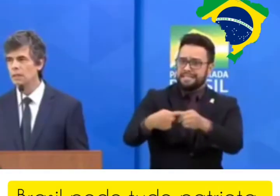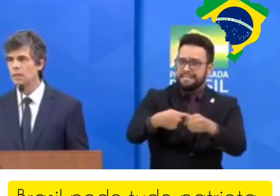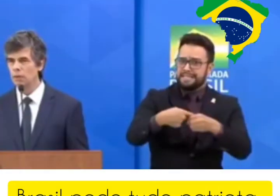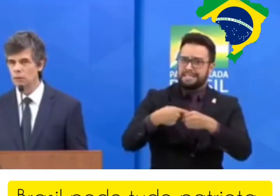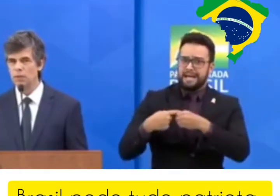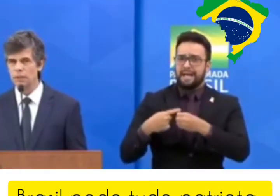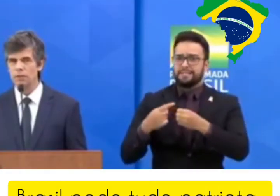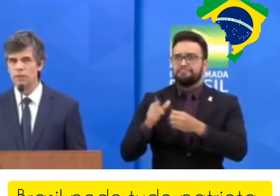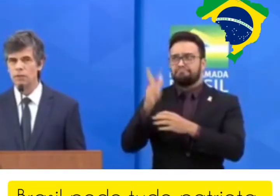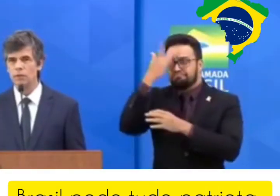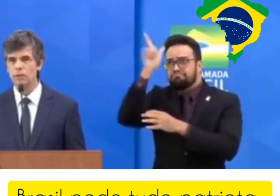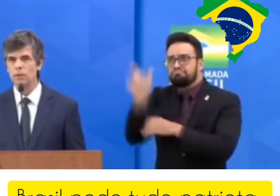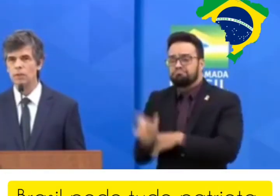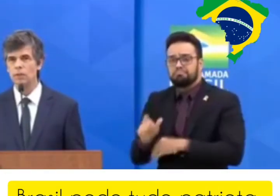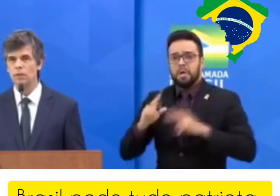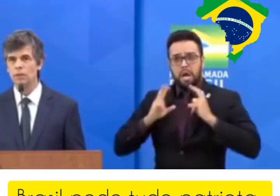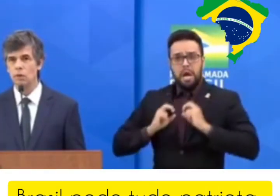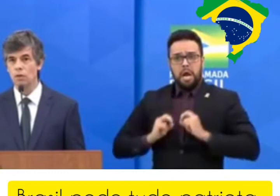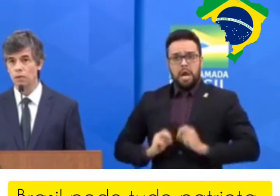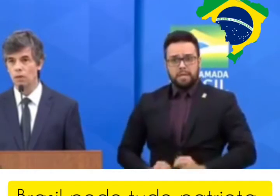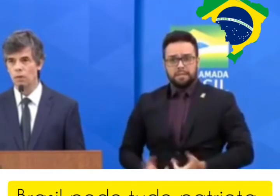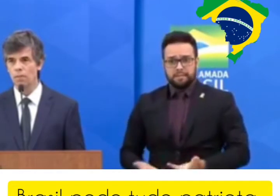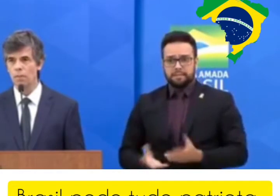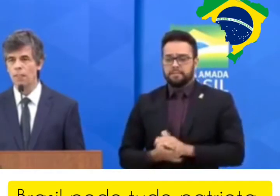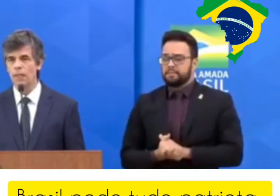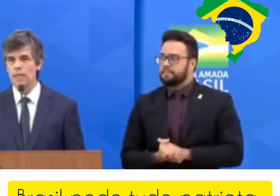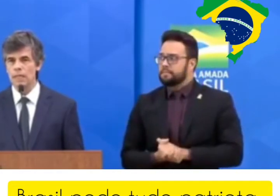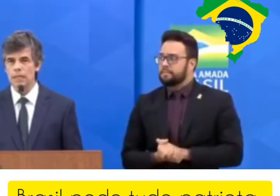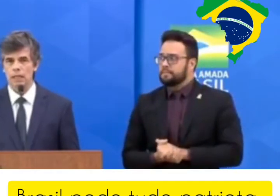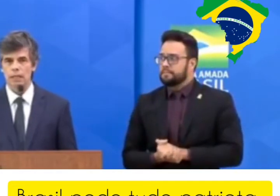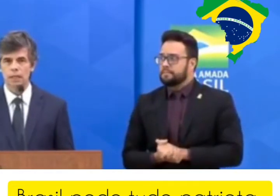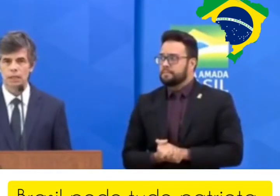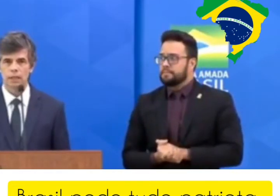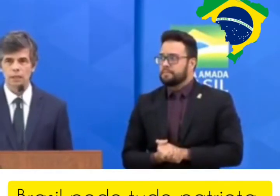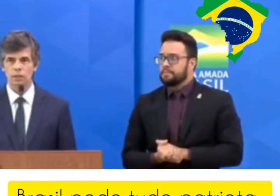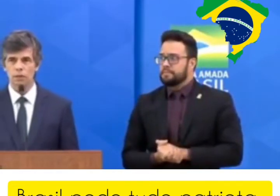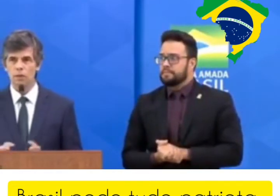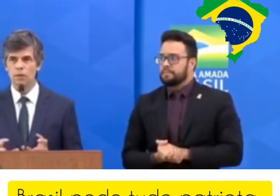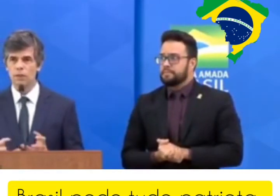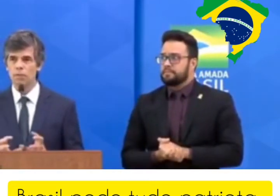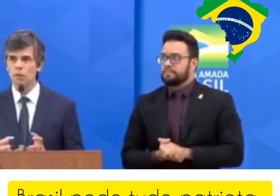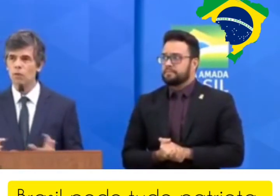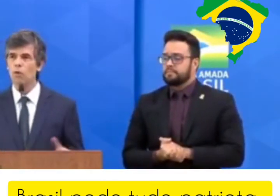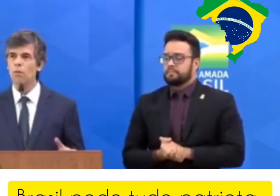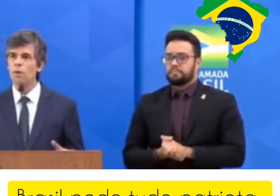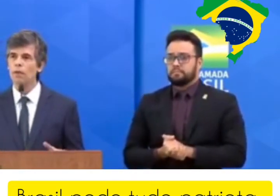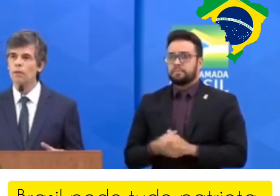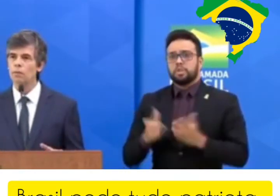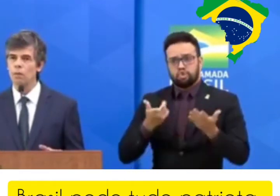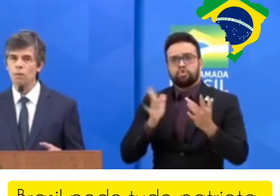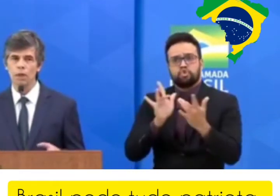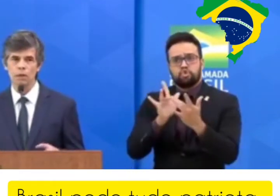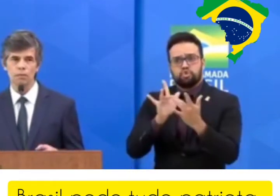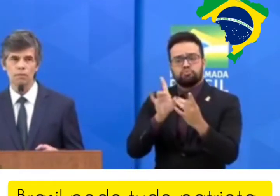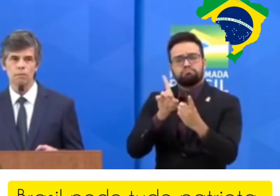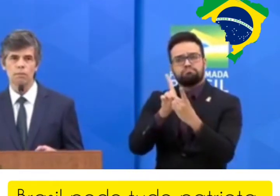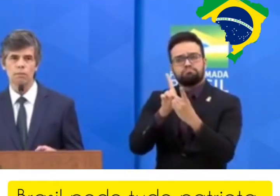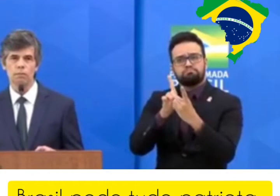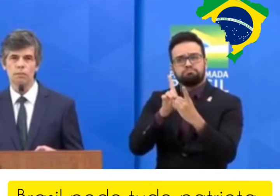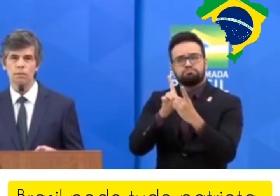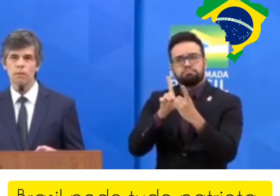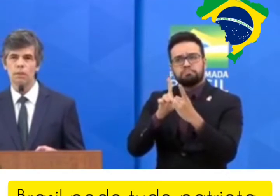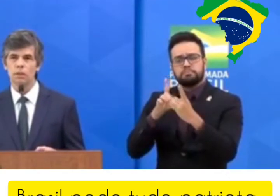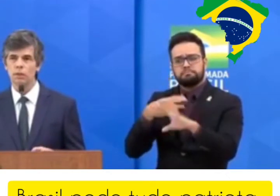que tem câncer, que é uma doença bem difícil de conviver com. E isso é uma coisa que moldou o meu lado